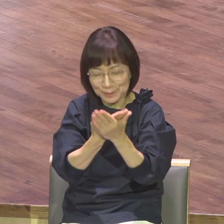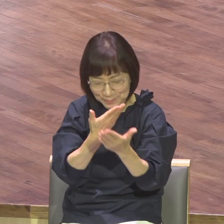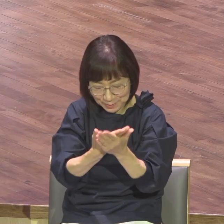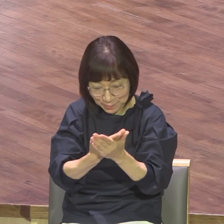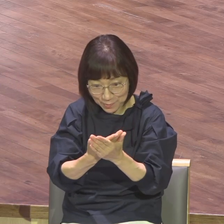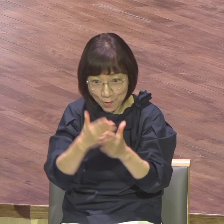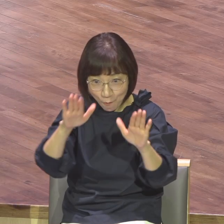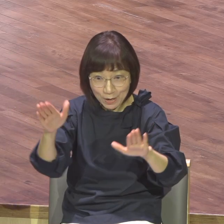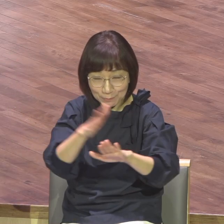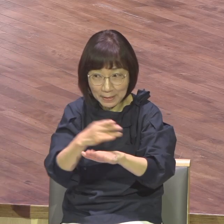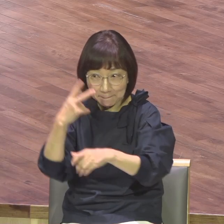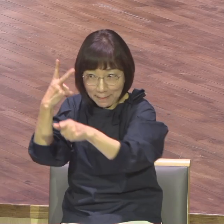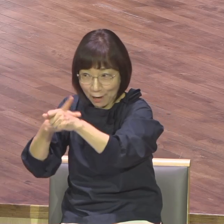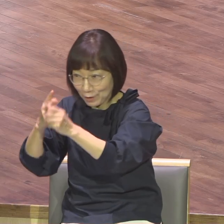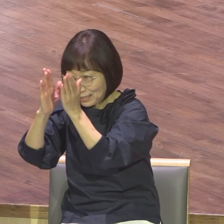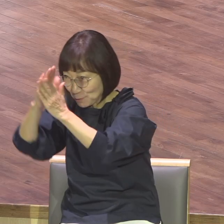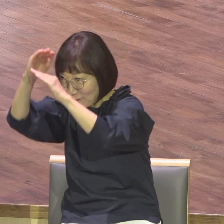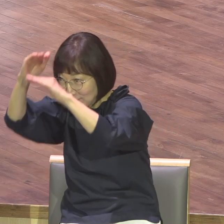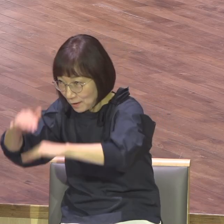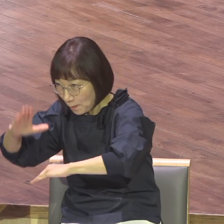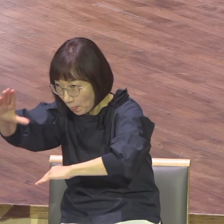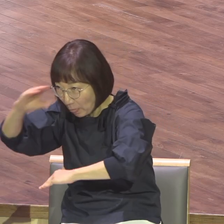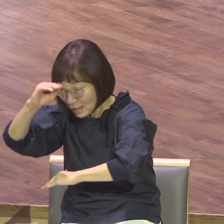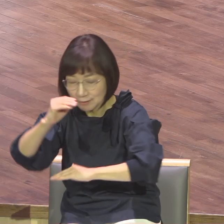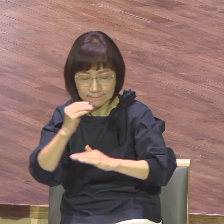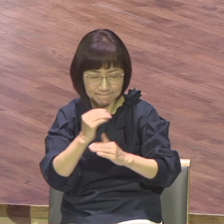주옵소서. 이렇게 기도해 보세요. 그냥